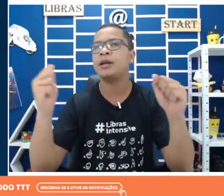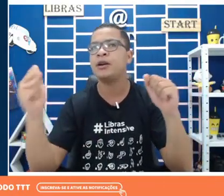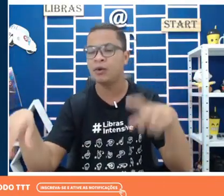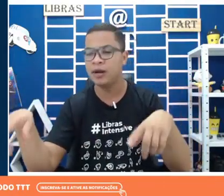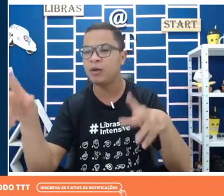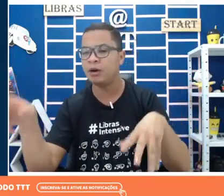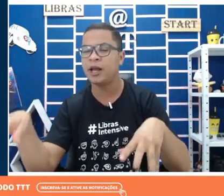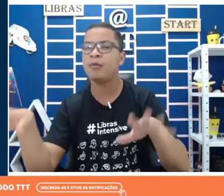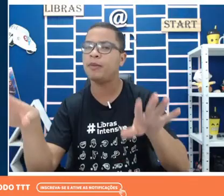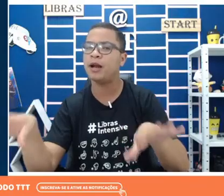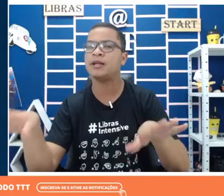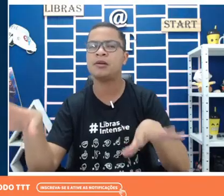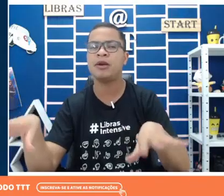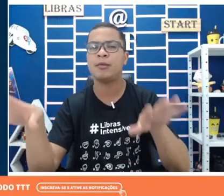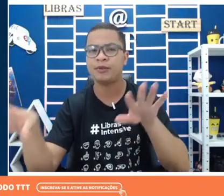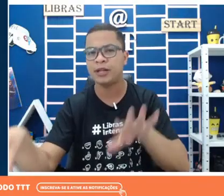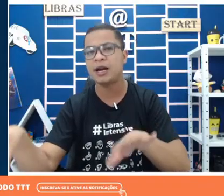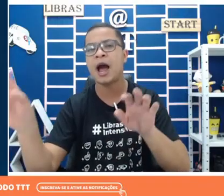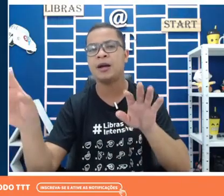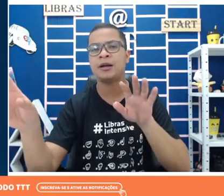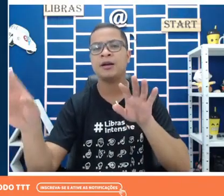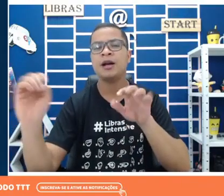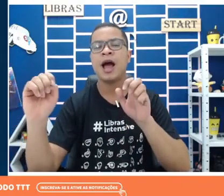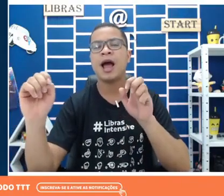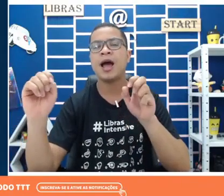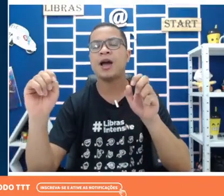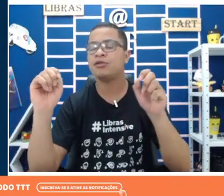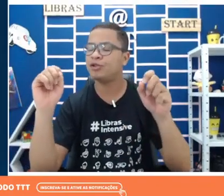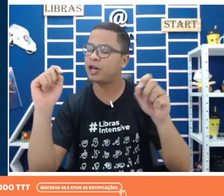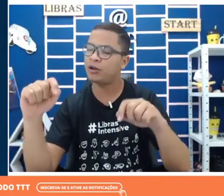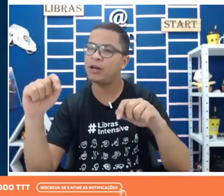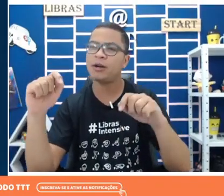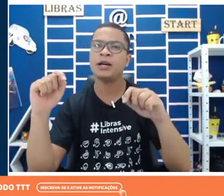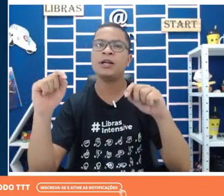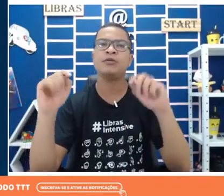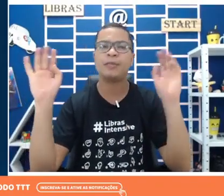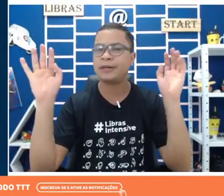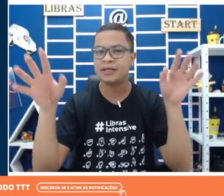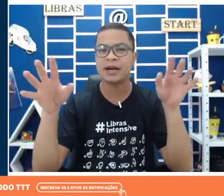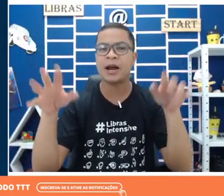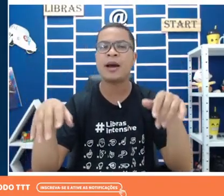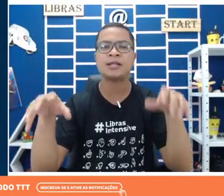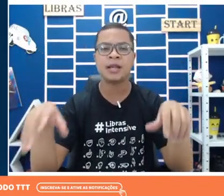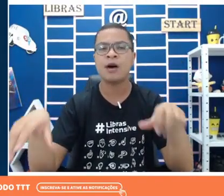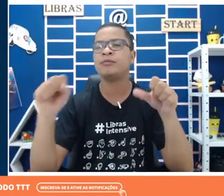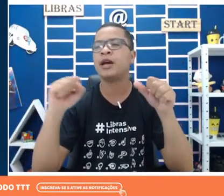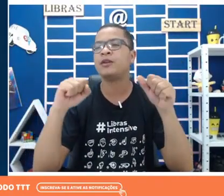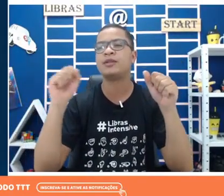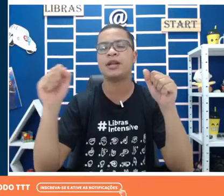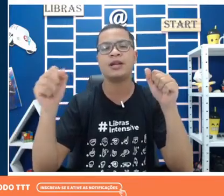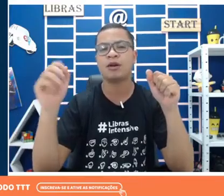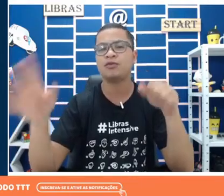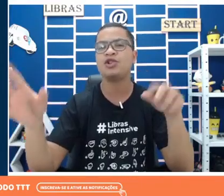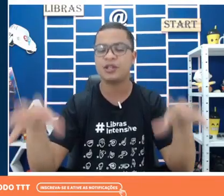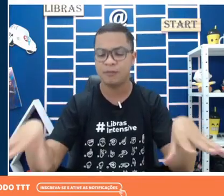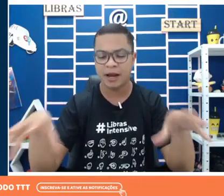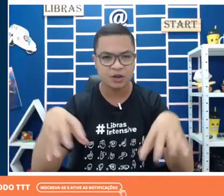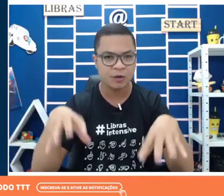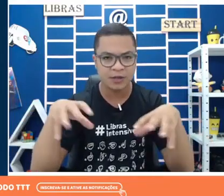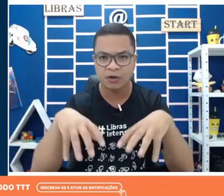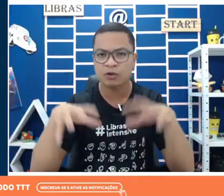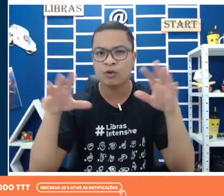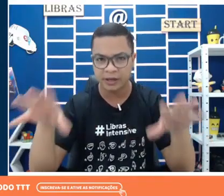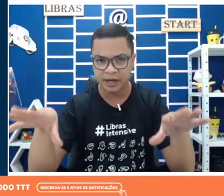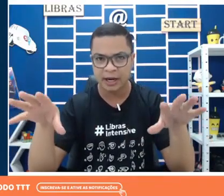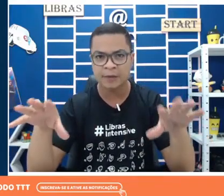treinei, amanhã eu lembro, beleza, não lembro, vou treinar. Já tô lembrando, não preciso treinar mais. Não, daqui uns 3, 4 dias, pega de